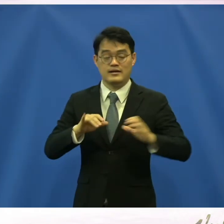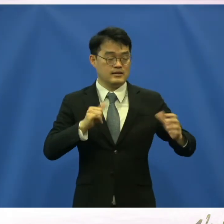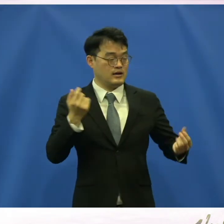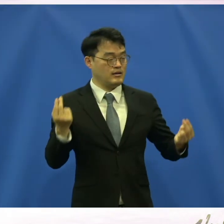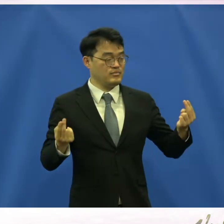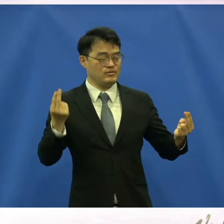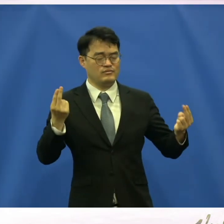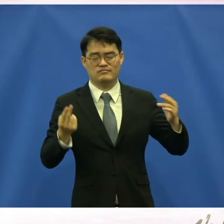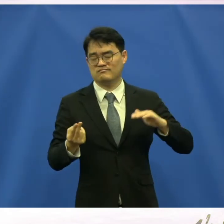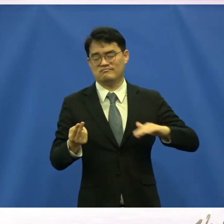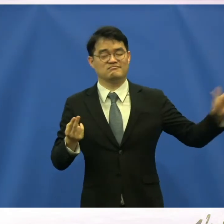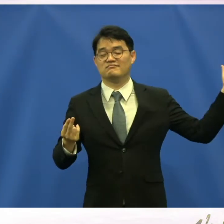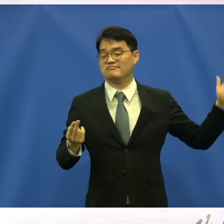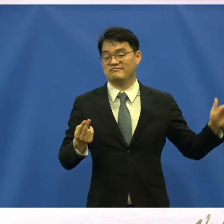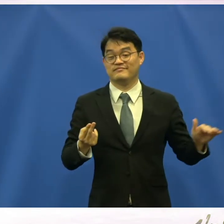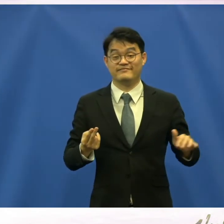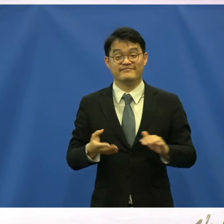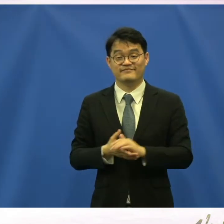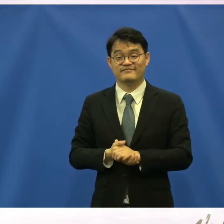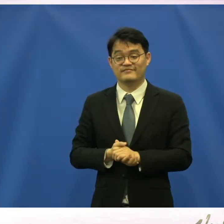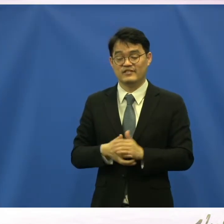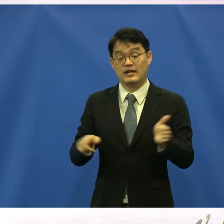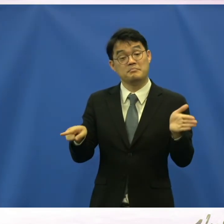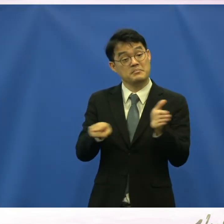믿음의 눈을 뜨고 보면요,